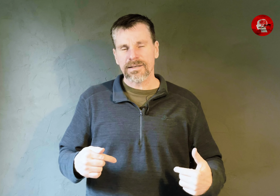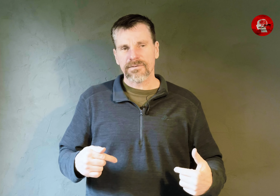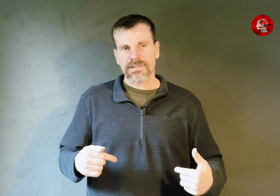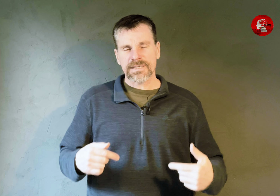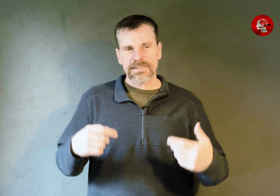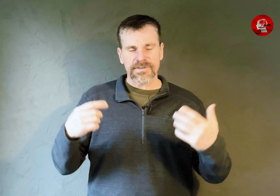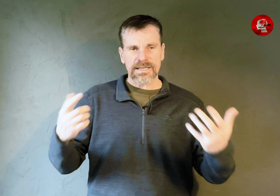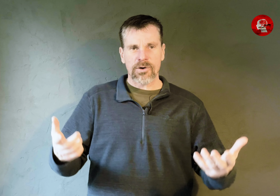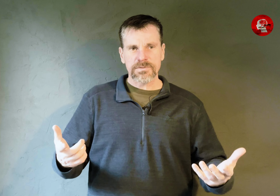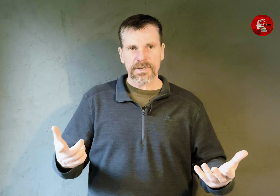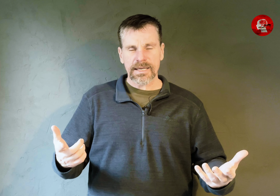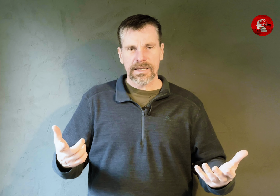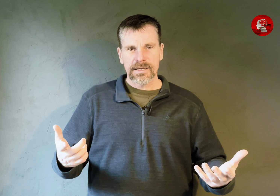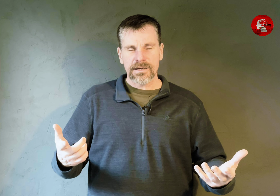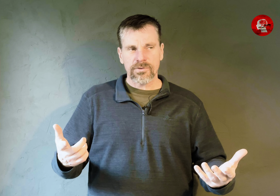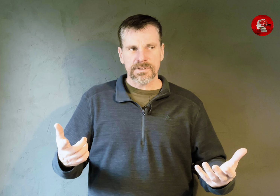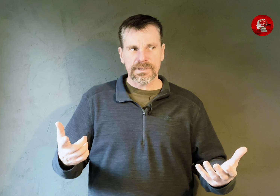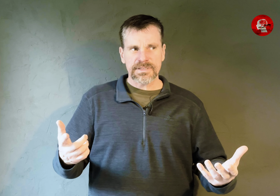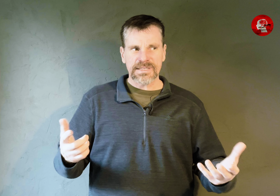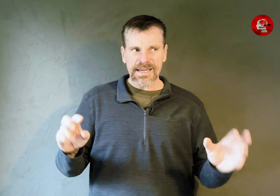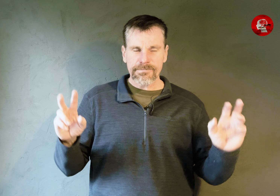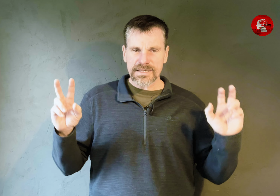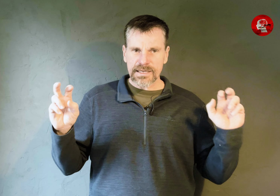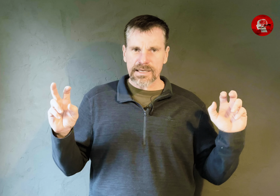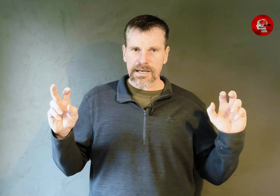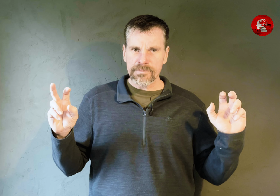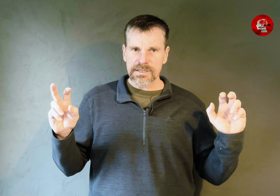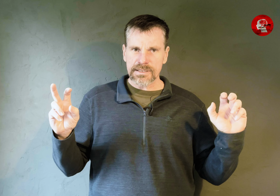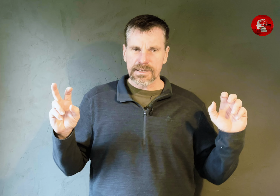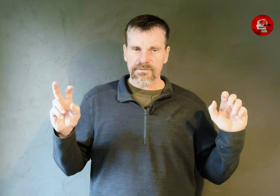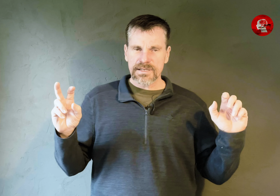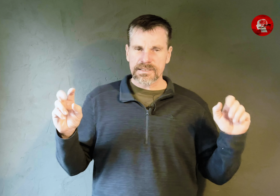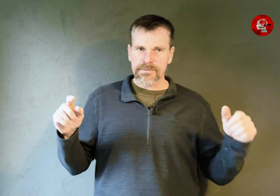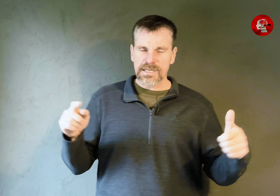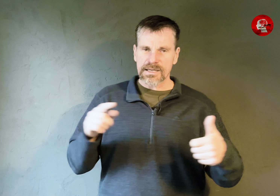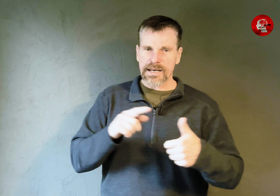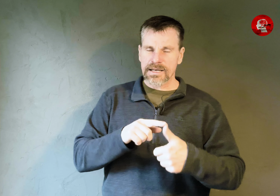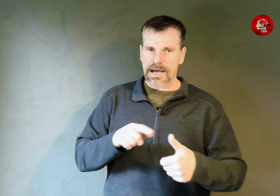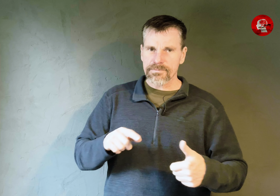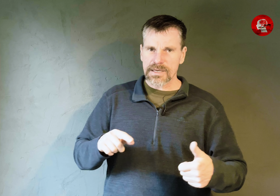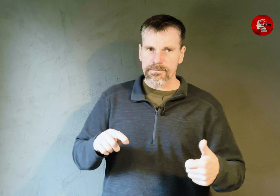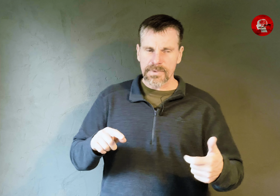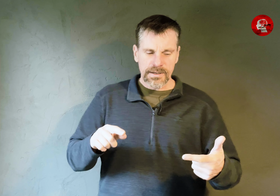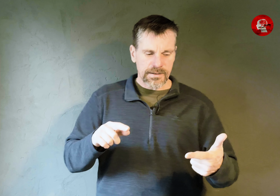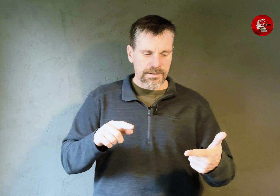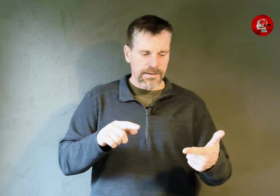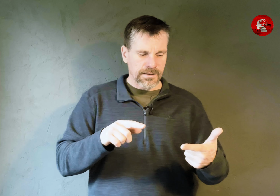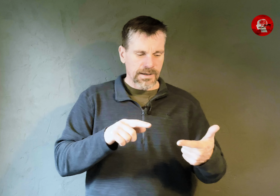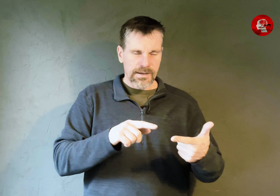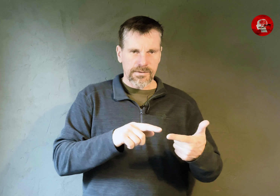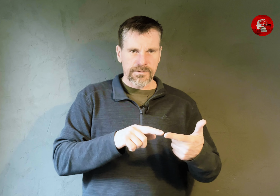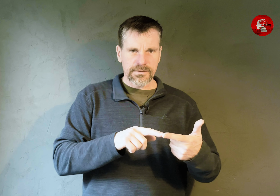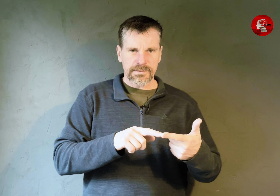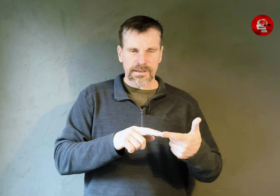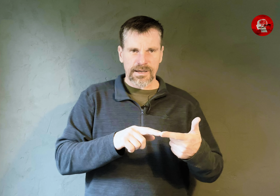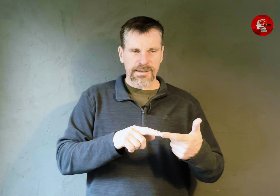weil sie jetzt was rausbringen und sie denken es kriegt keiner mit weil sie dem ding einen anderen namen geben und aber